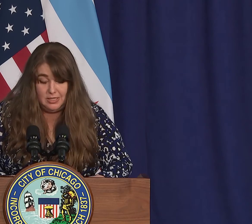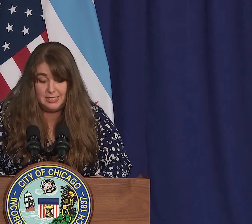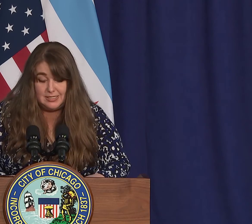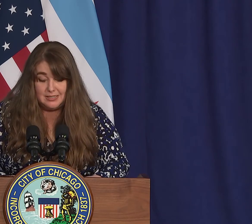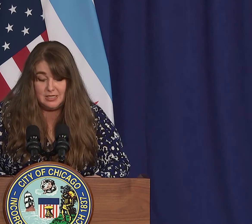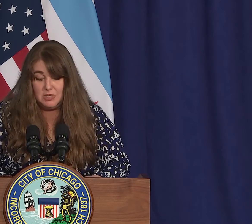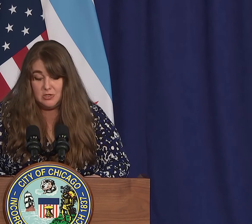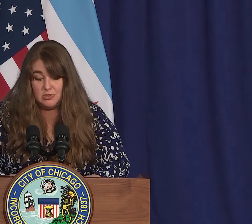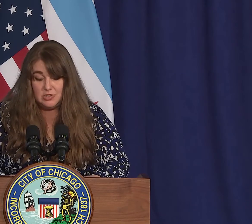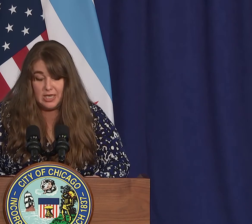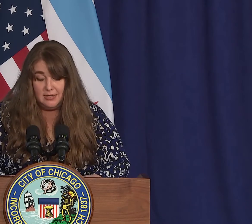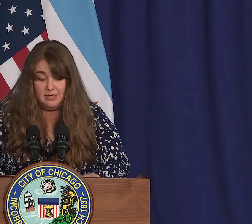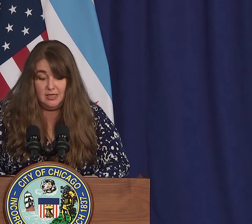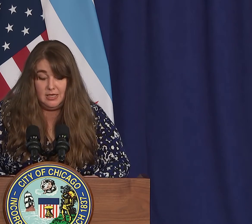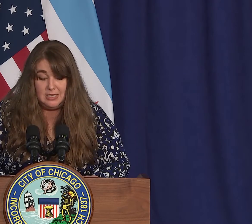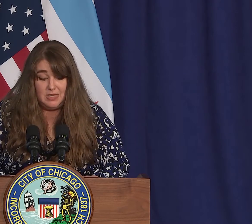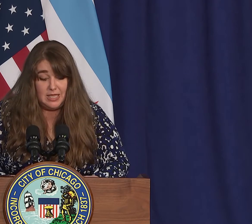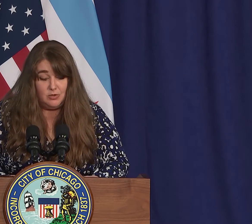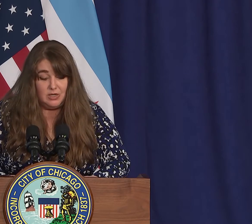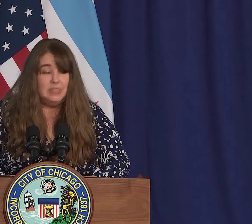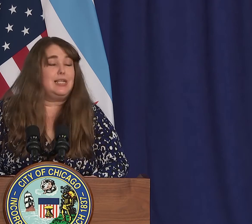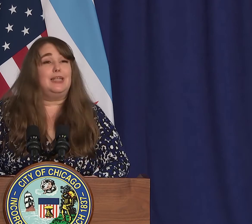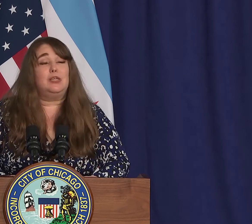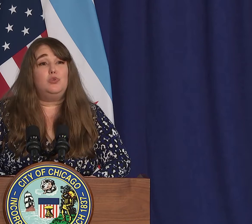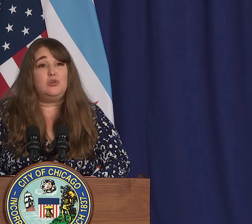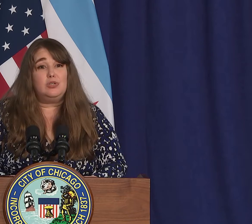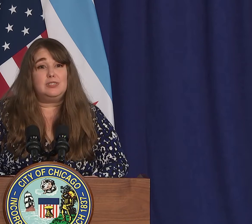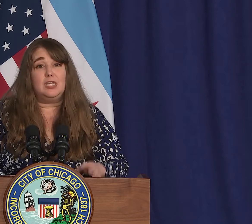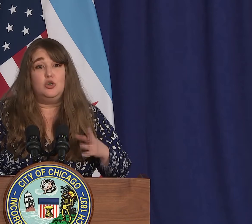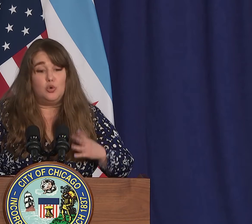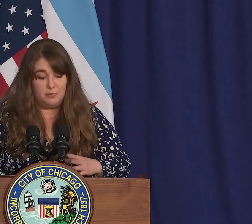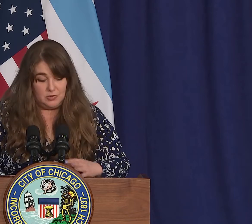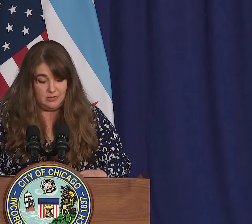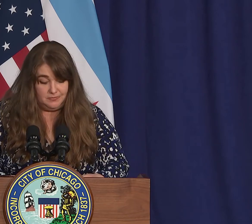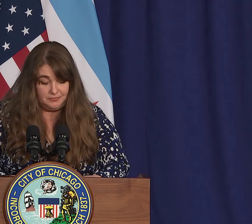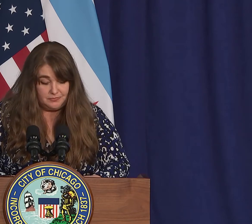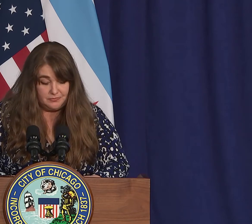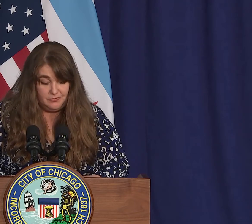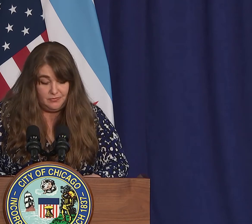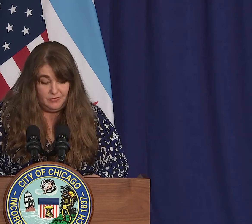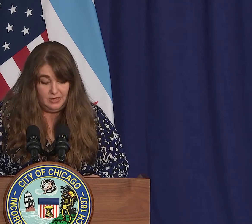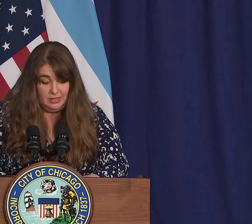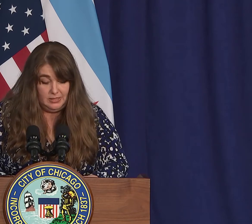estricto, distanciamiento social y evitar otra vez las reuniones en grupos.